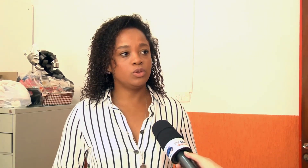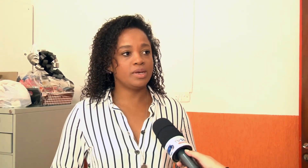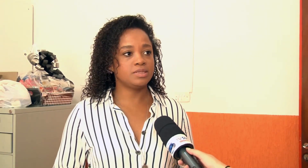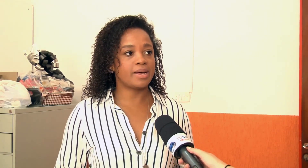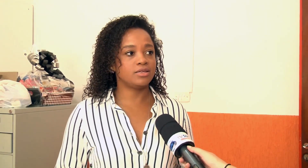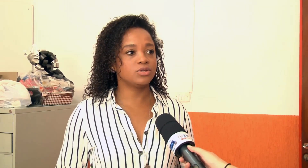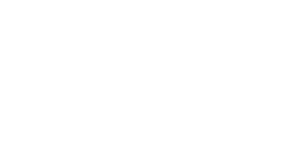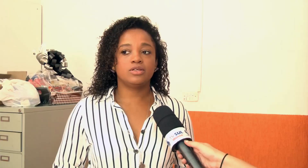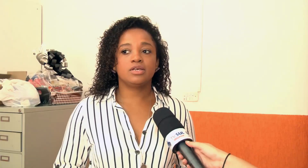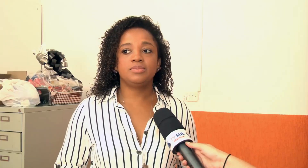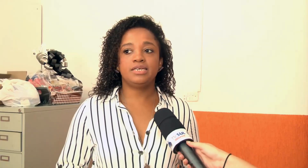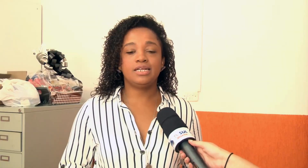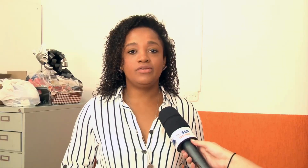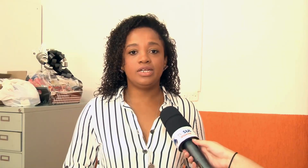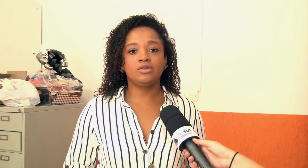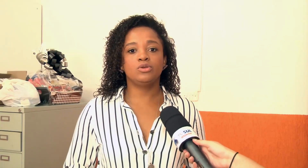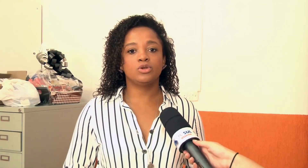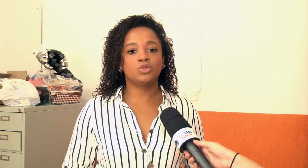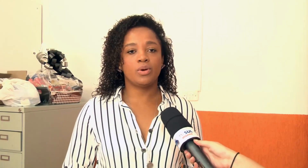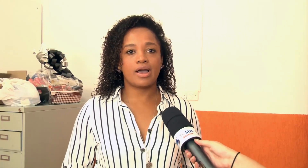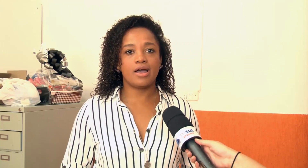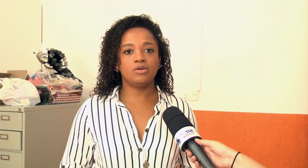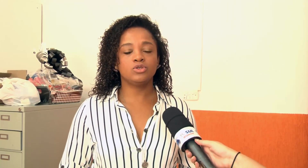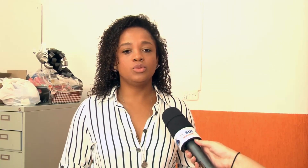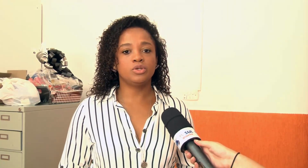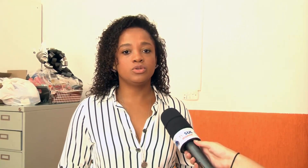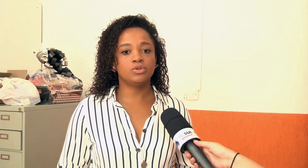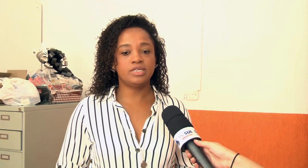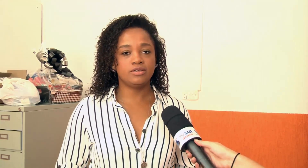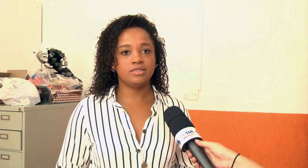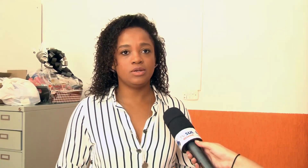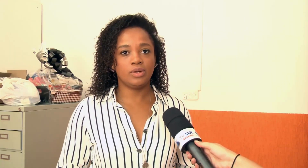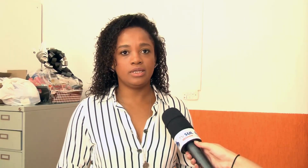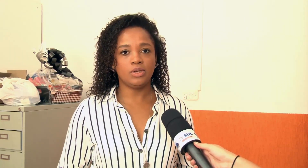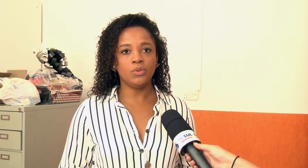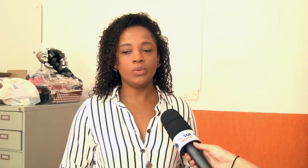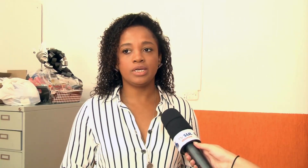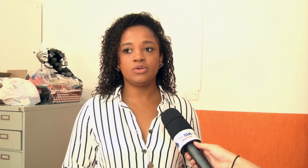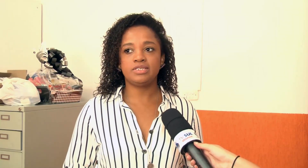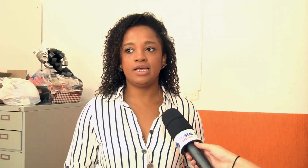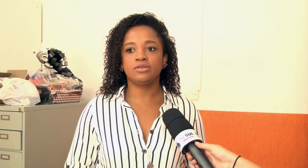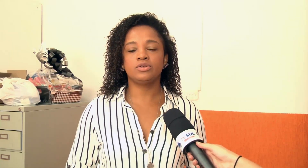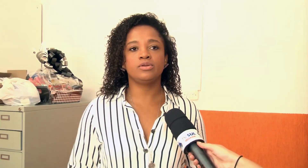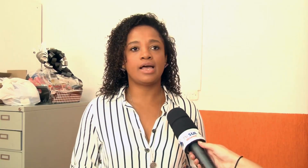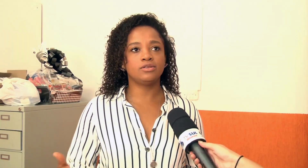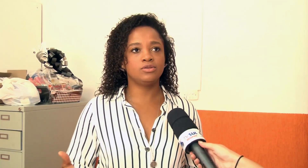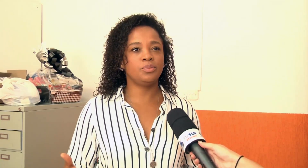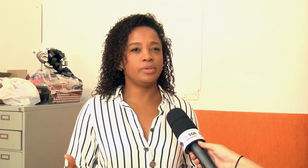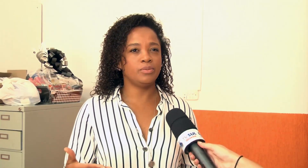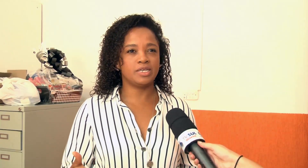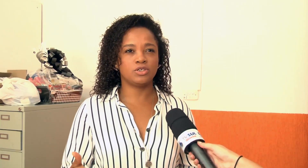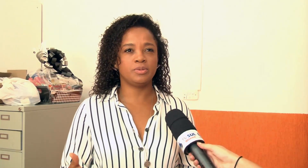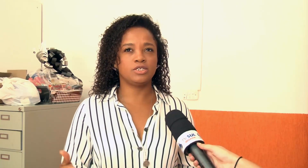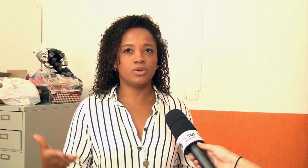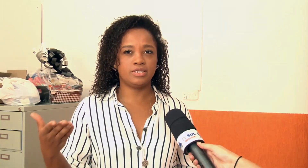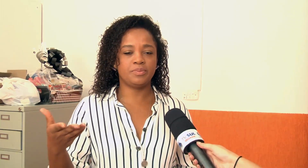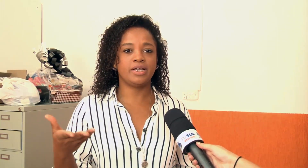mais básico. Nós ficamos aqui na Avenida Dr. João Carlos, número 251, aqui no centro, do lado da Pet Shop da Joyce, perto